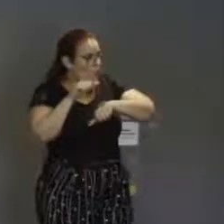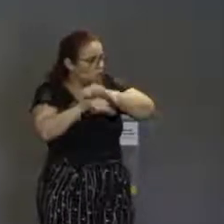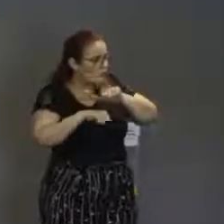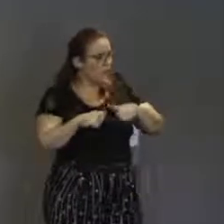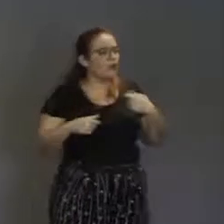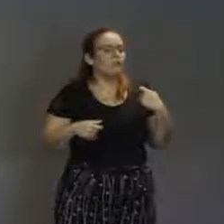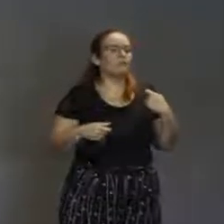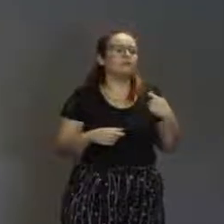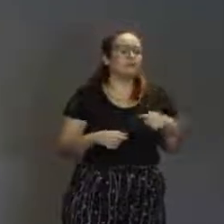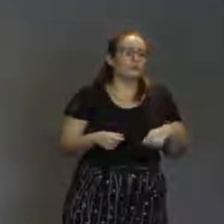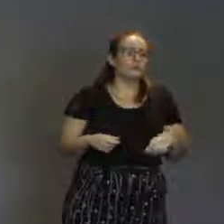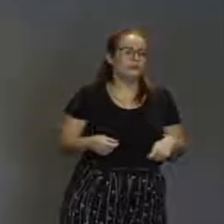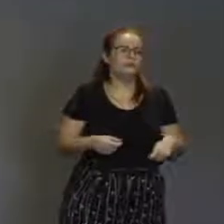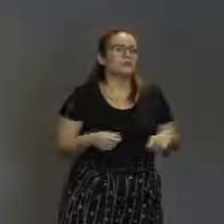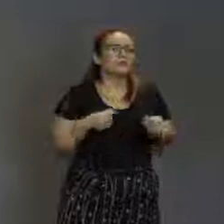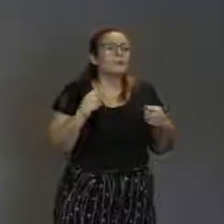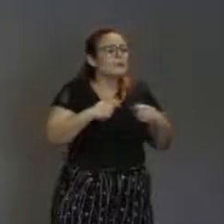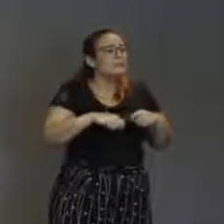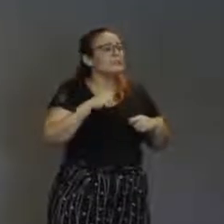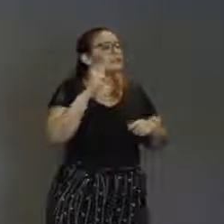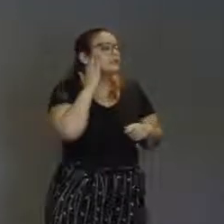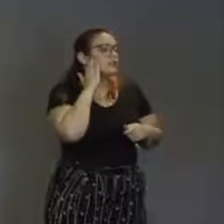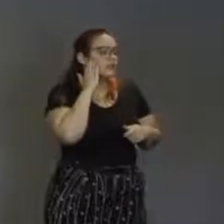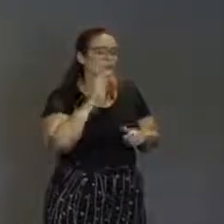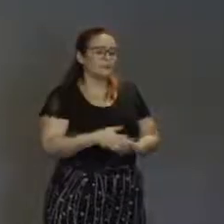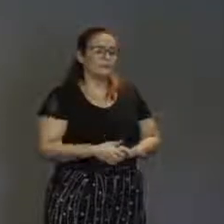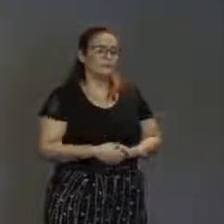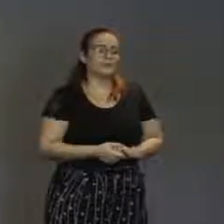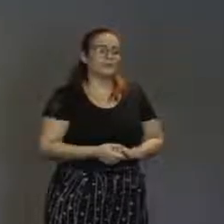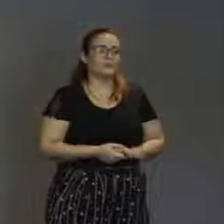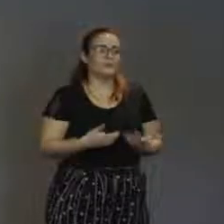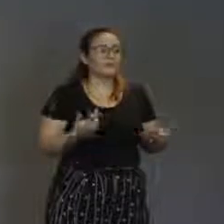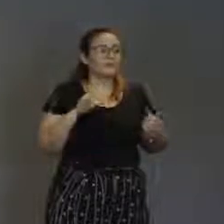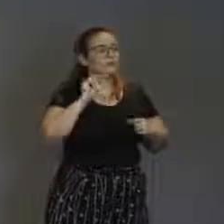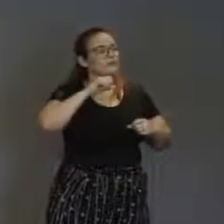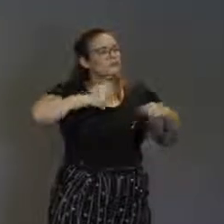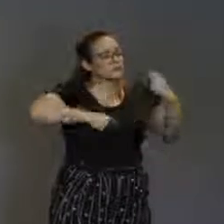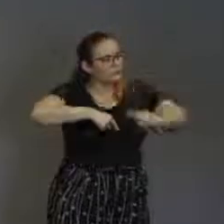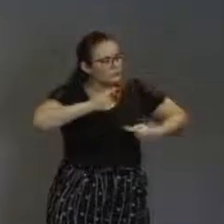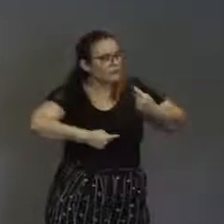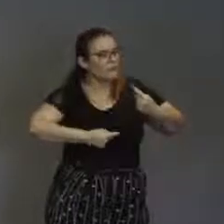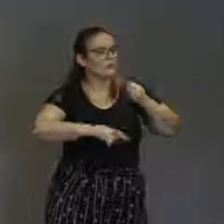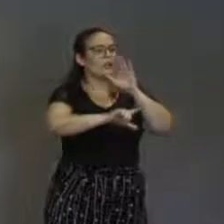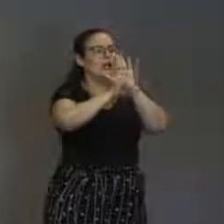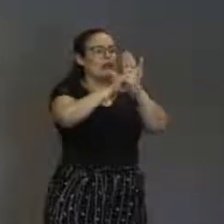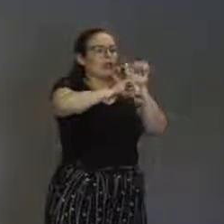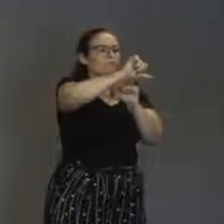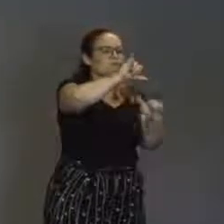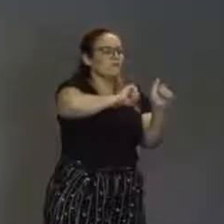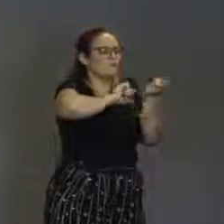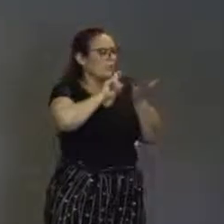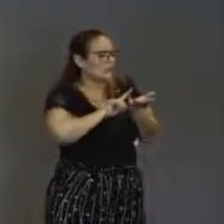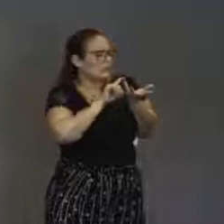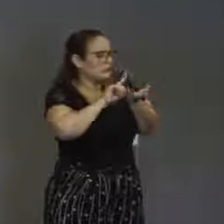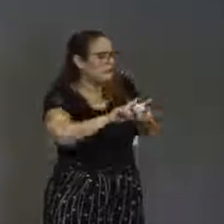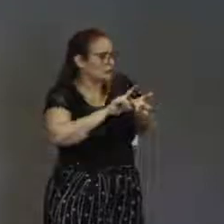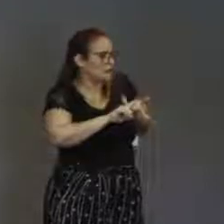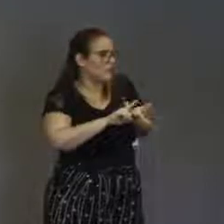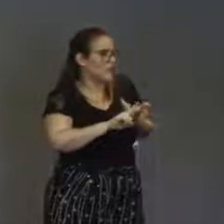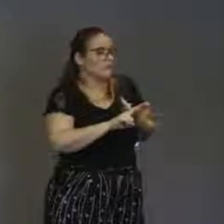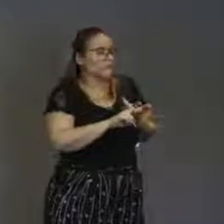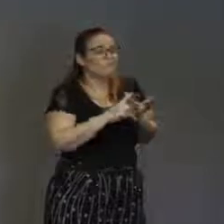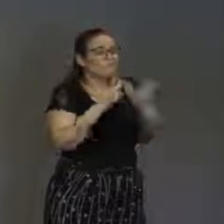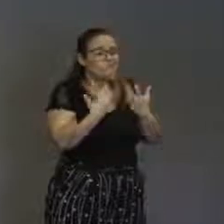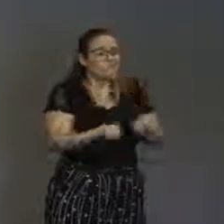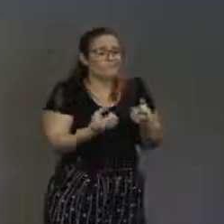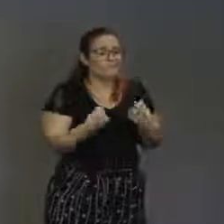Se o setor privado vem com uma forma que é embate, muda essa lei, muda assim, faz assado, não vai ter aderência.